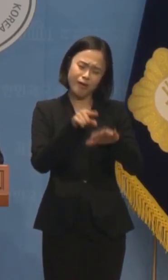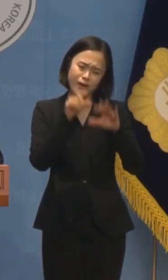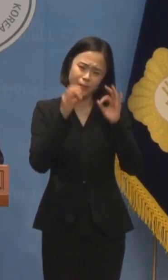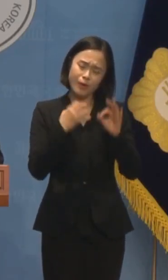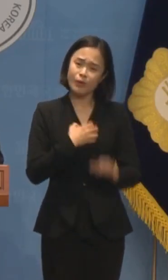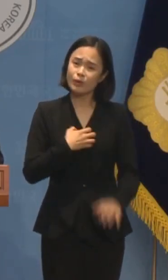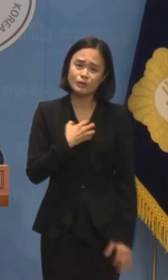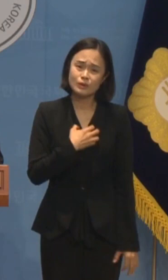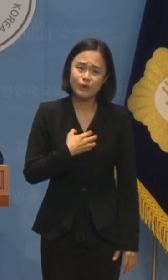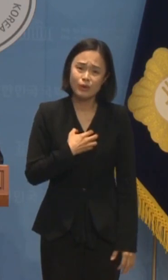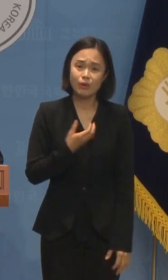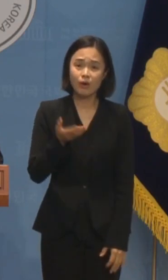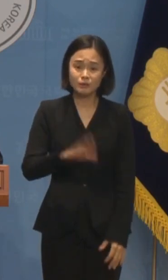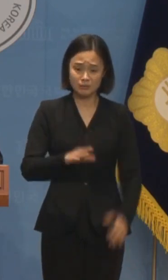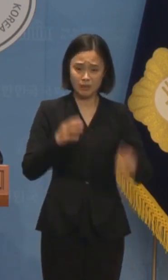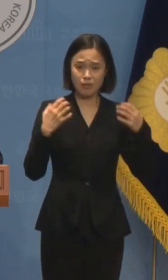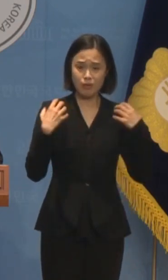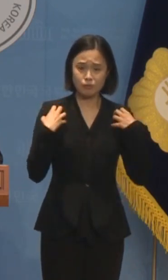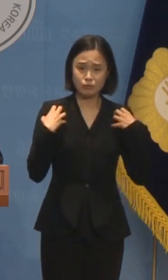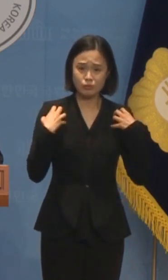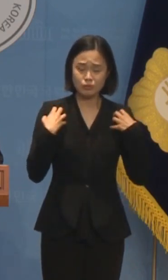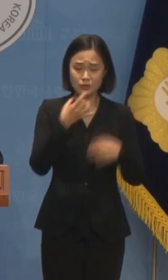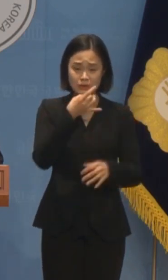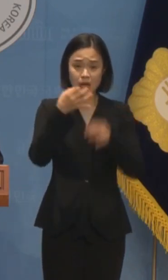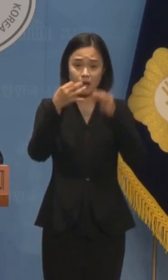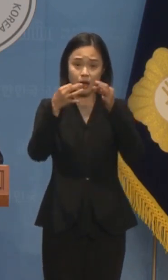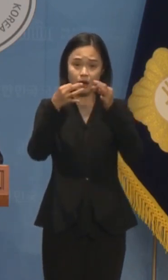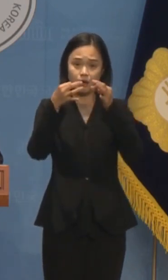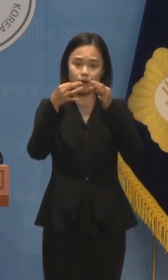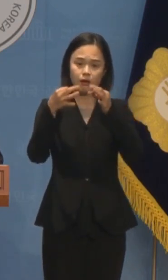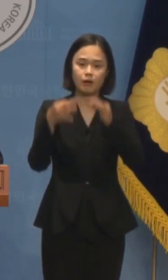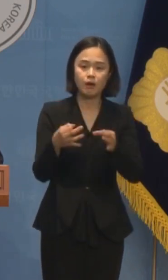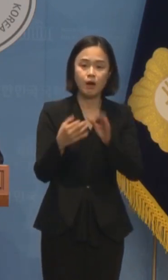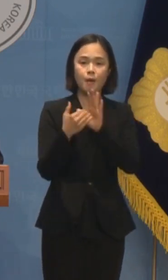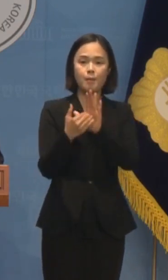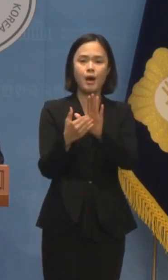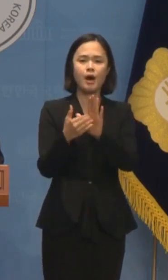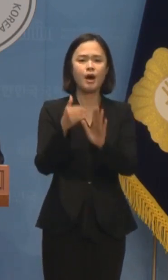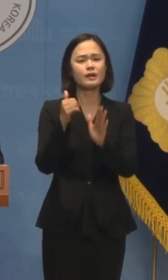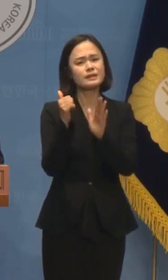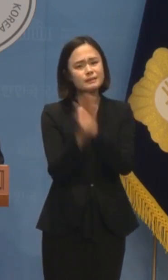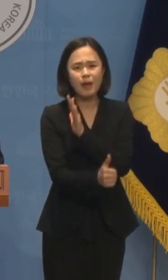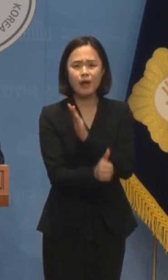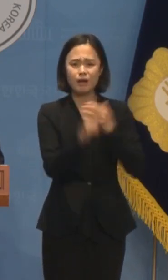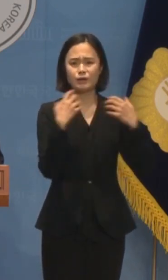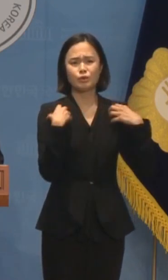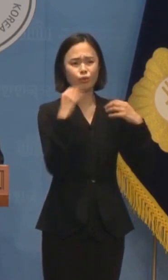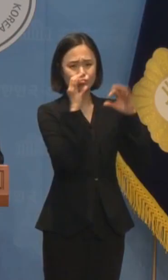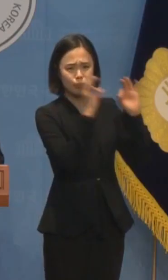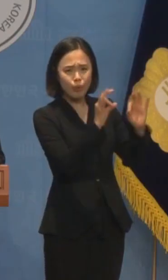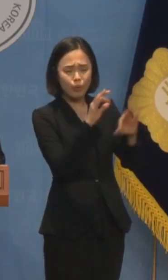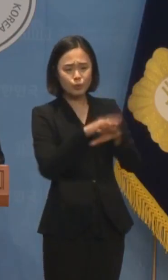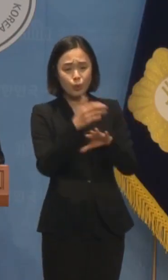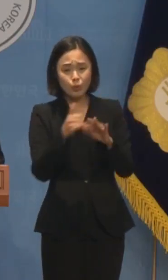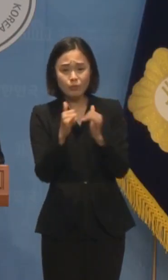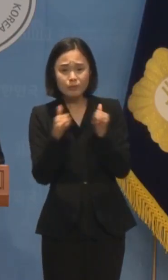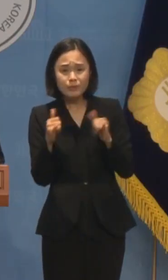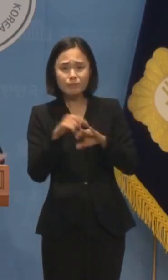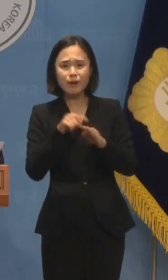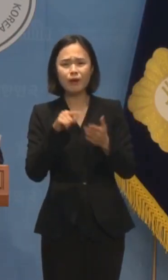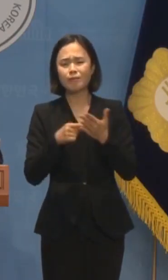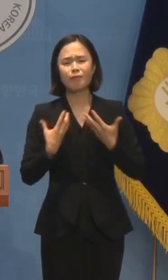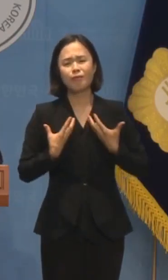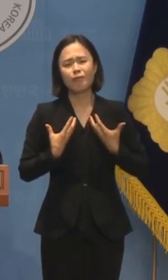못하는 능력도 의지도 없는 정부에 맡겨진 농업, 농촌, 농민의 현실은 참담할